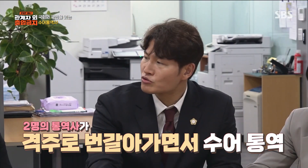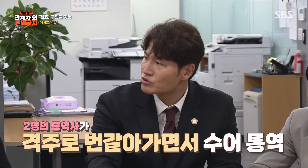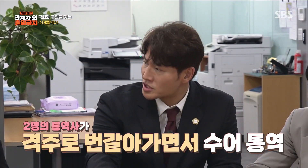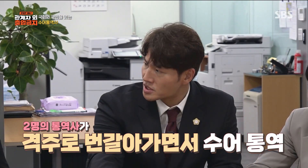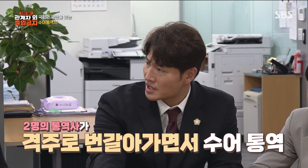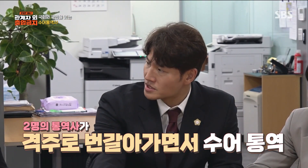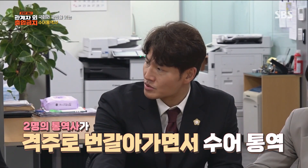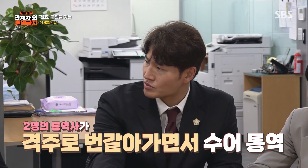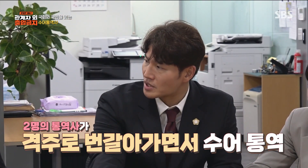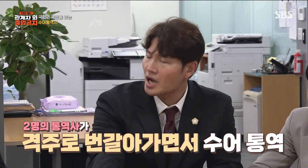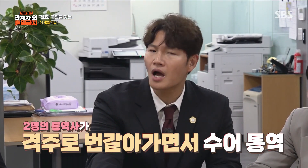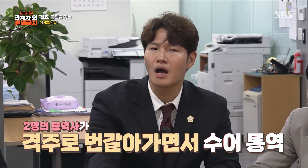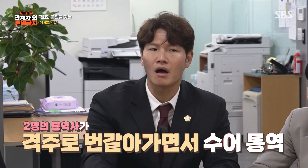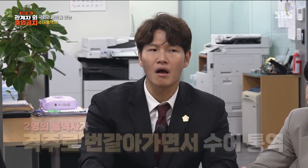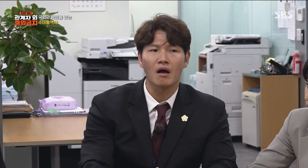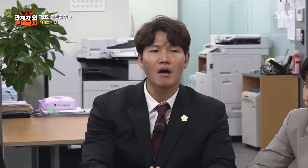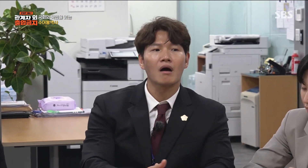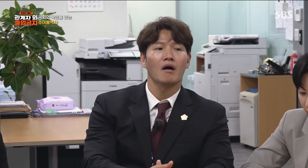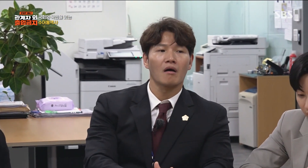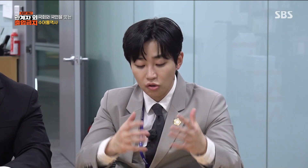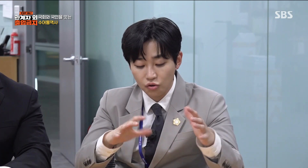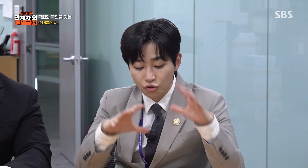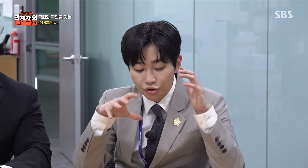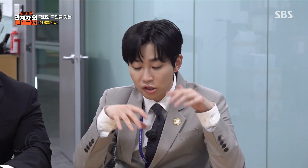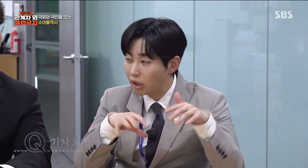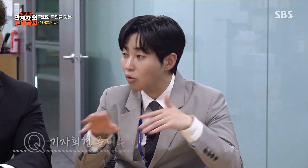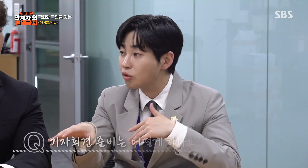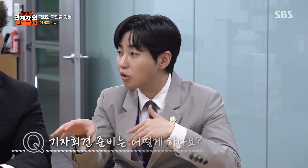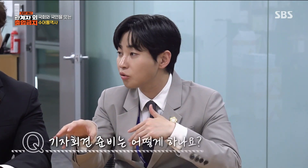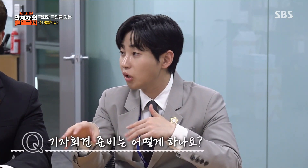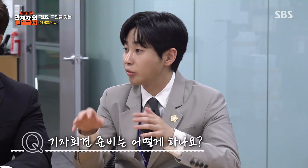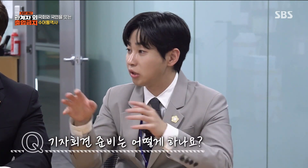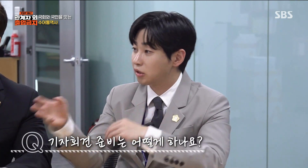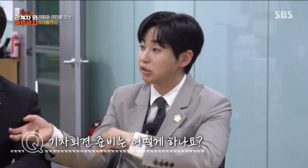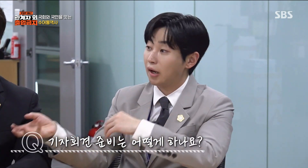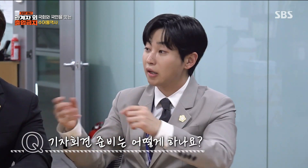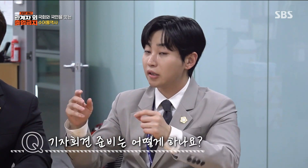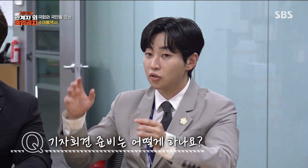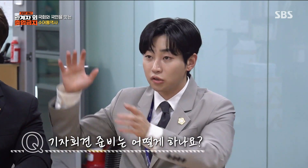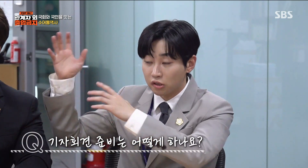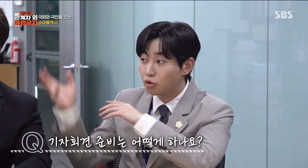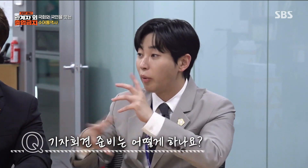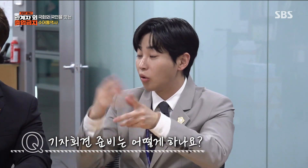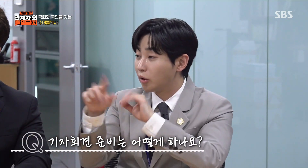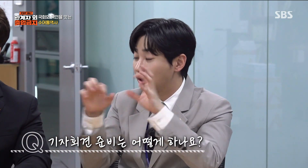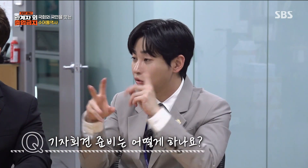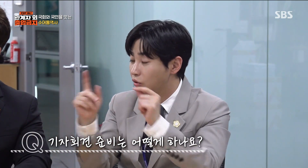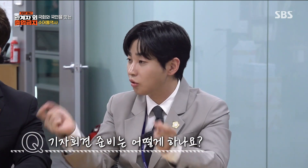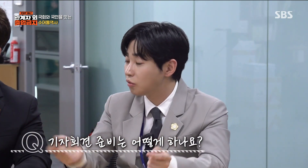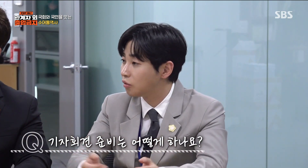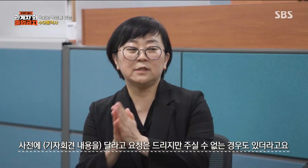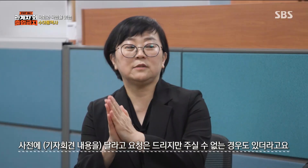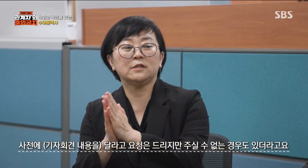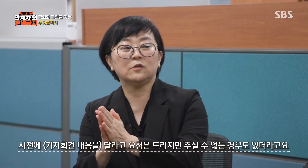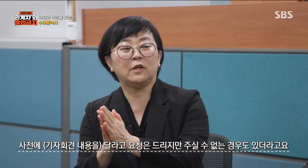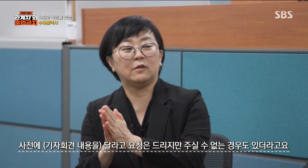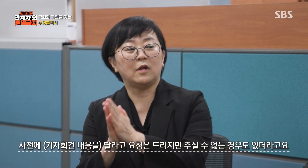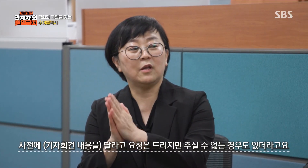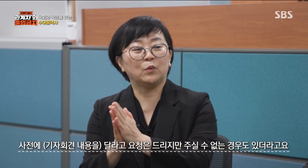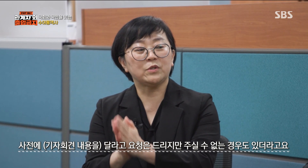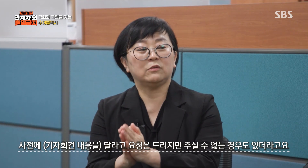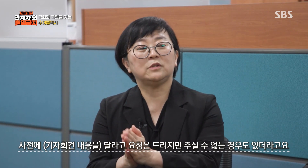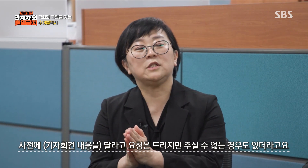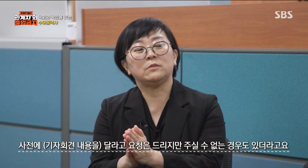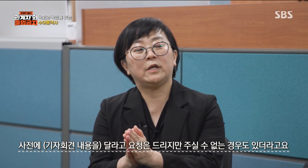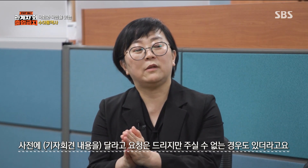주씩 하시는 거구나 근데 궁금한 게 대충 숙지를 하고 들어가는 거예요? 그냥 그 다이렉트에서 듣고 바로바로 가는 거예요? 사실 사전에